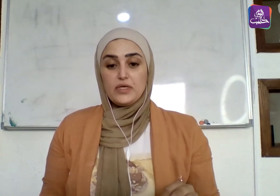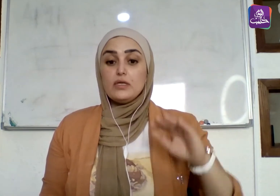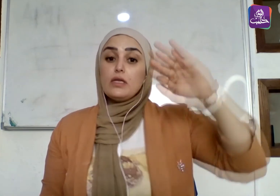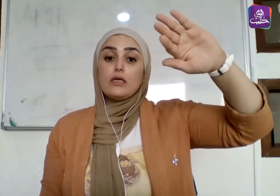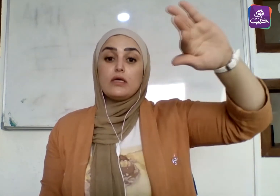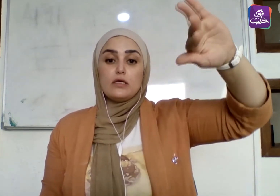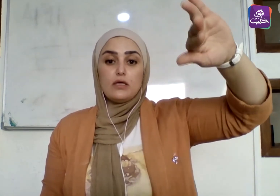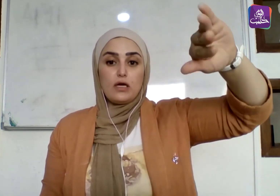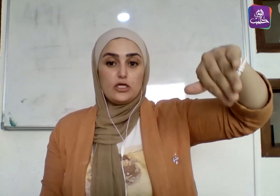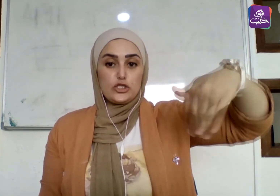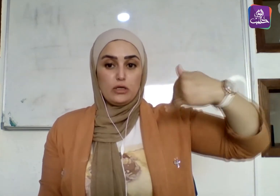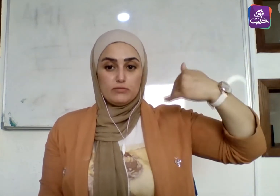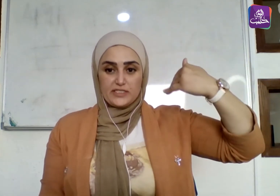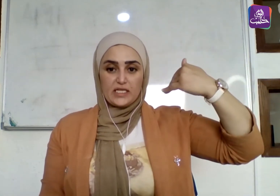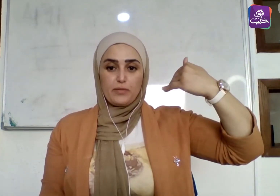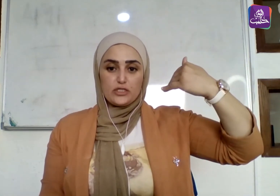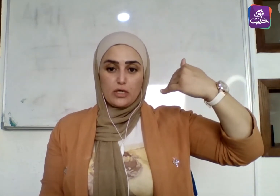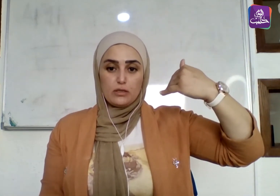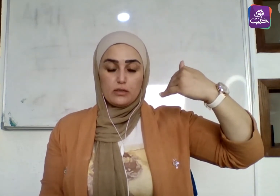مين إجا، نستخدمها إجا،